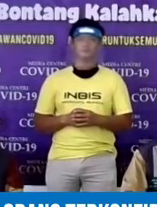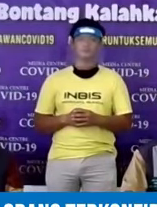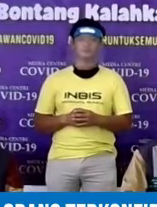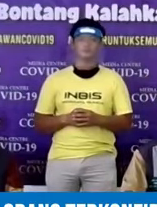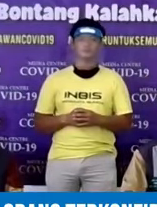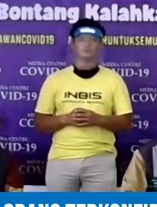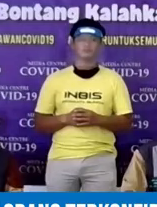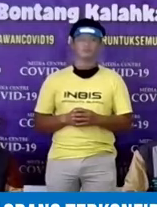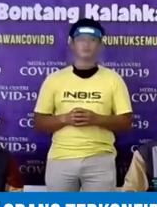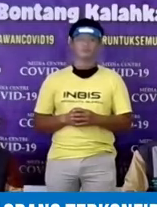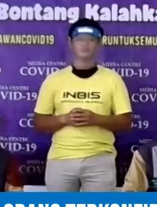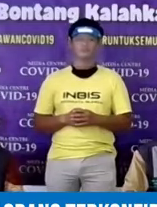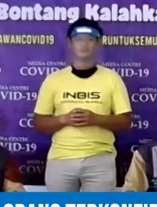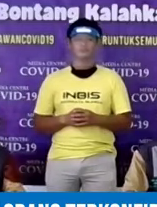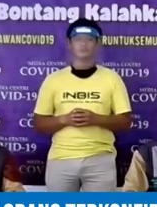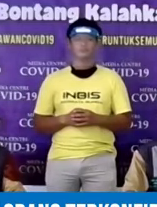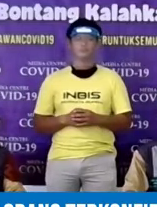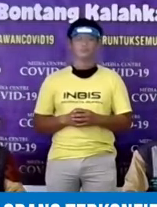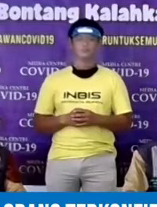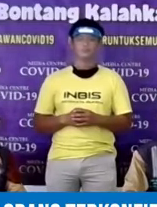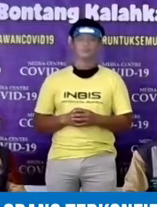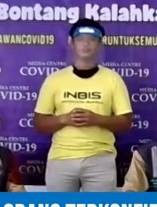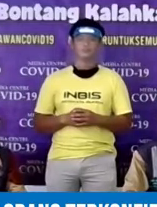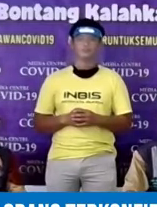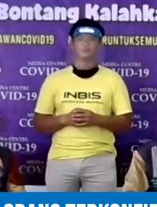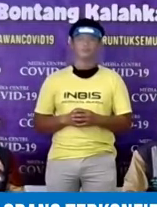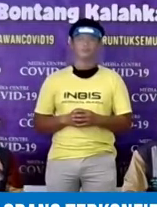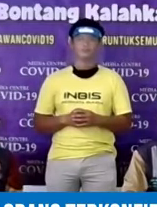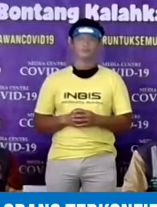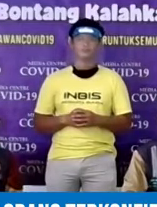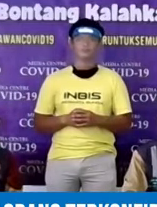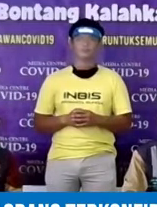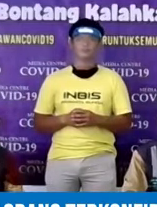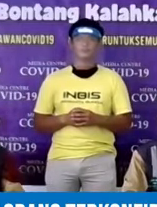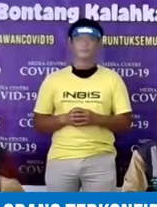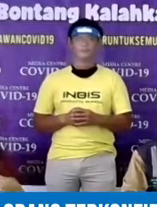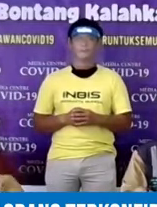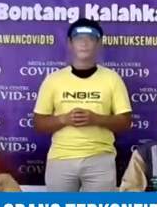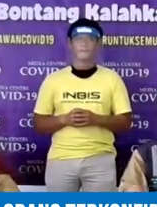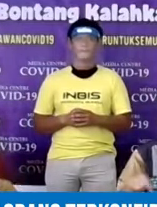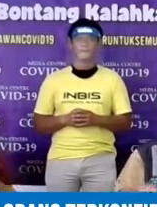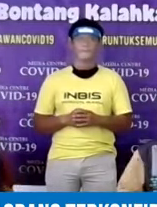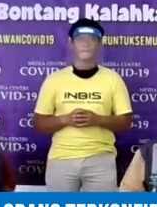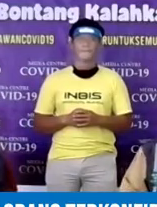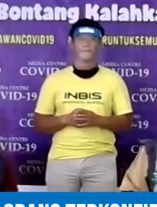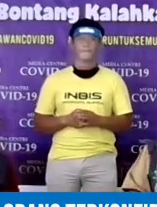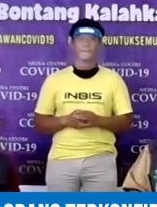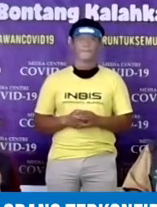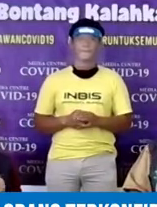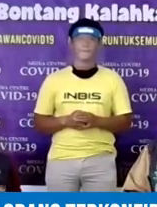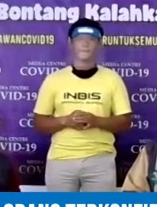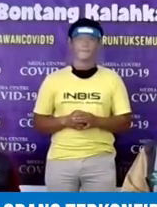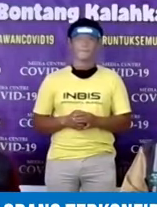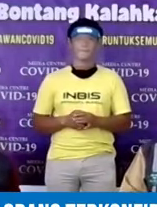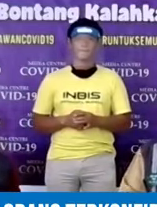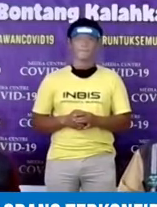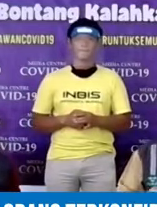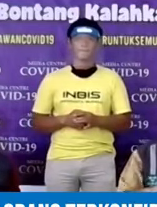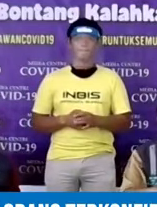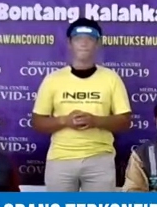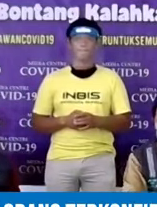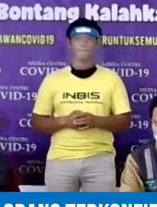alaikum warahmatullahi wabarakatuh waalaikumsalam warahmatullah wabarakatuh ya